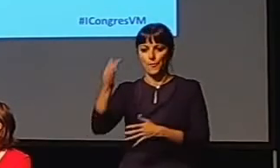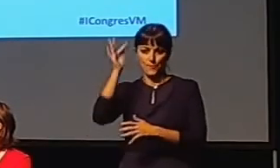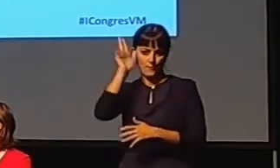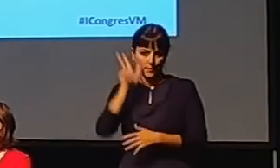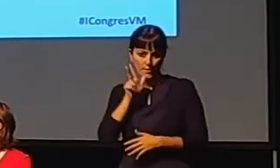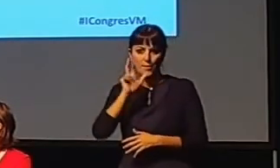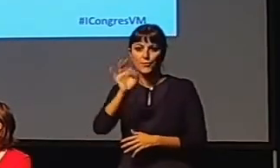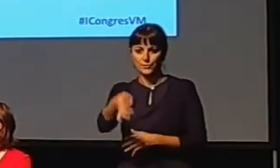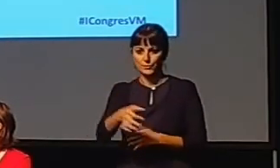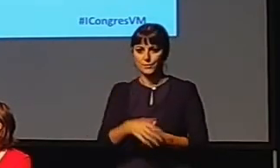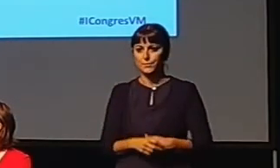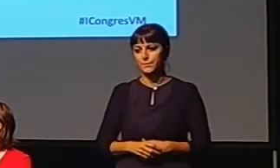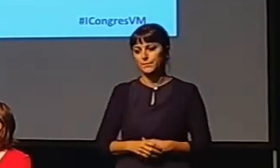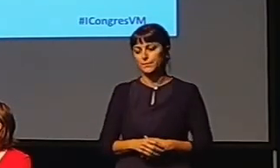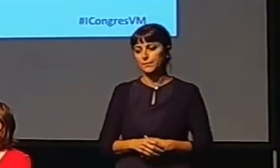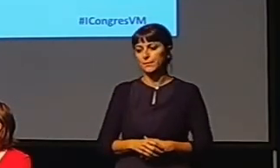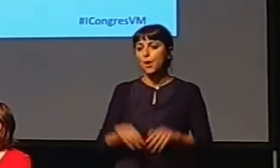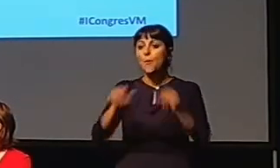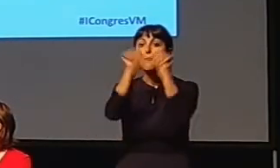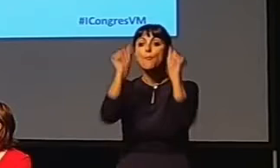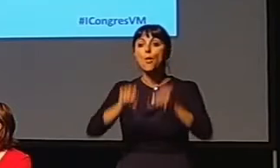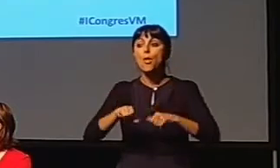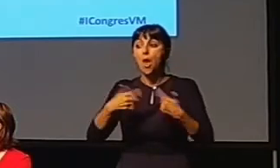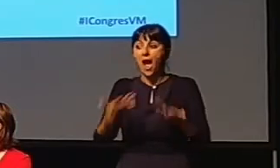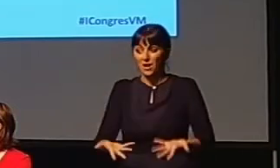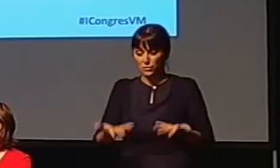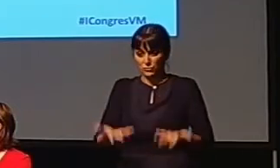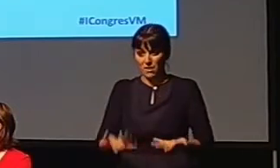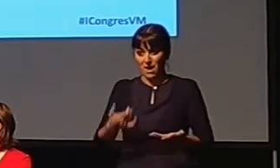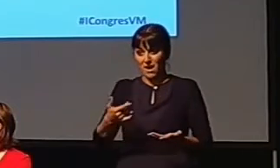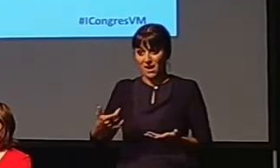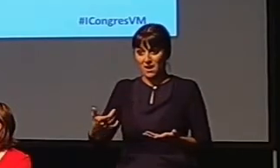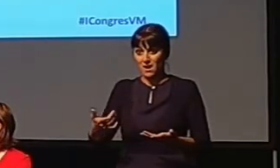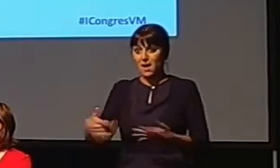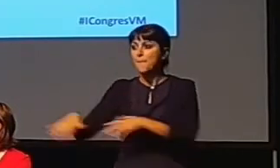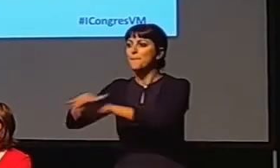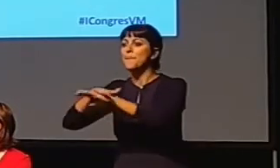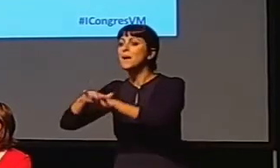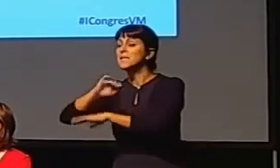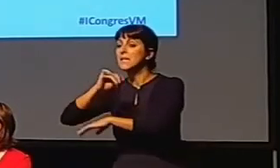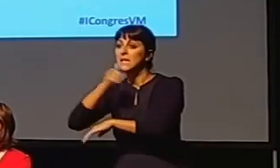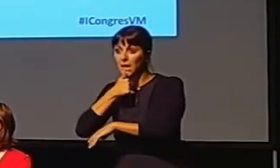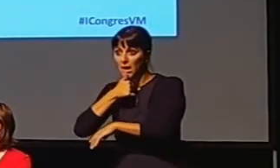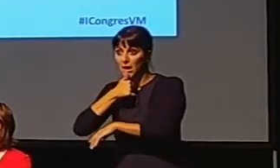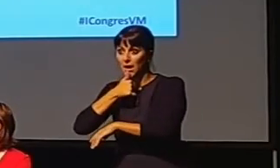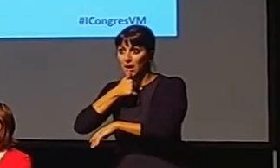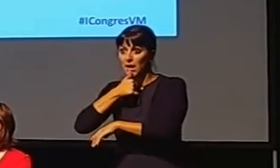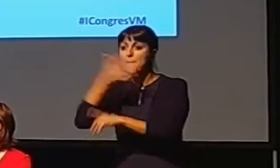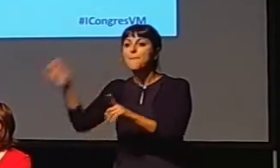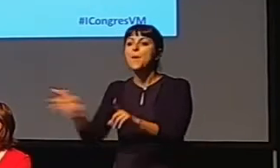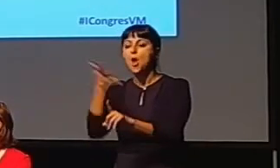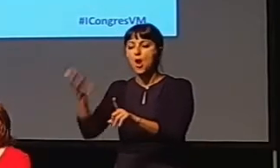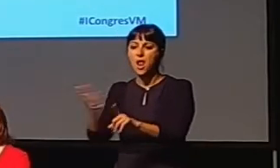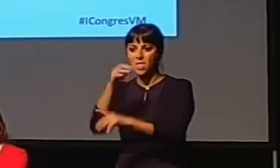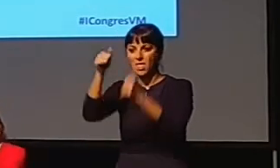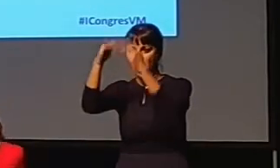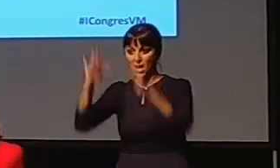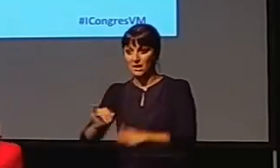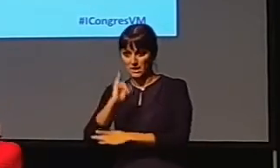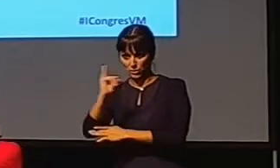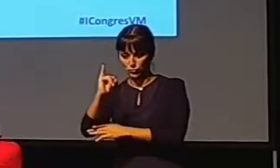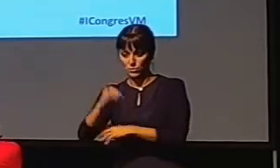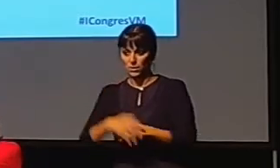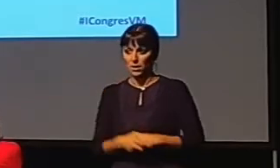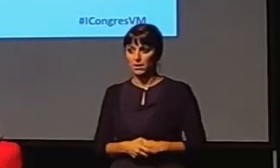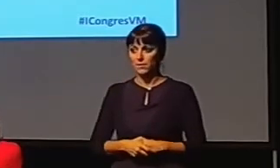model actual és un model basat en la violència institucional. El que jo us explicaré, que té a veure amb